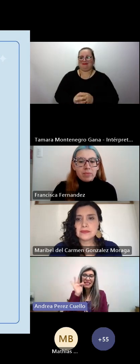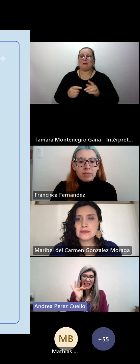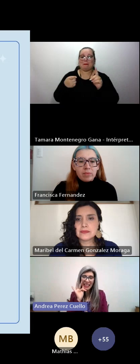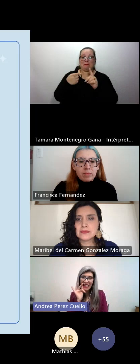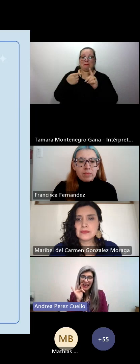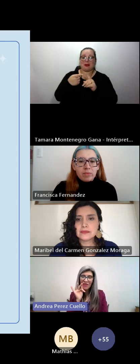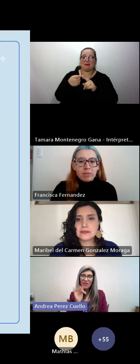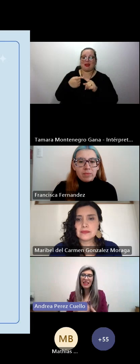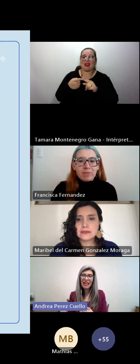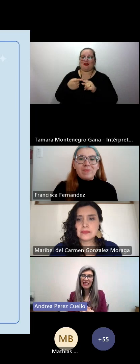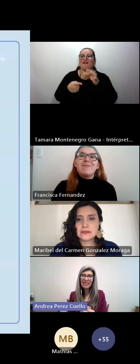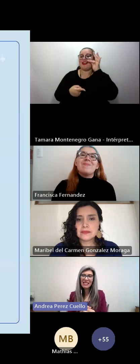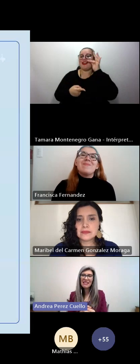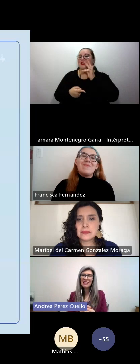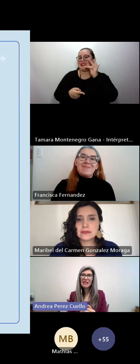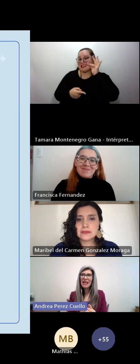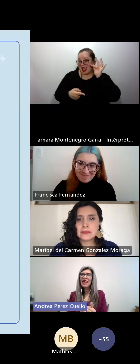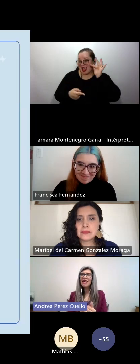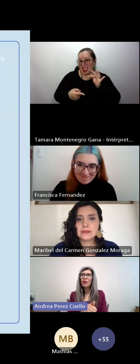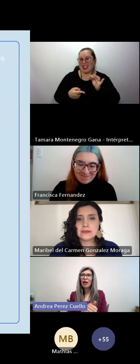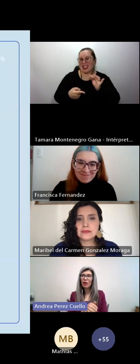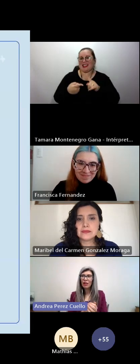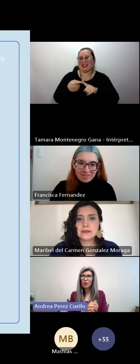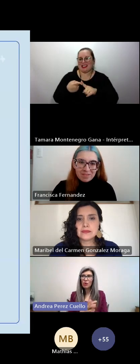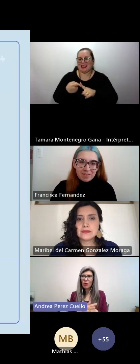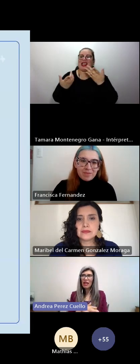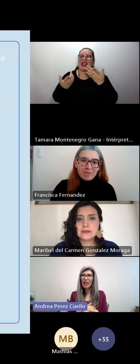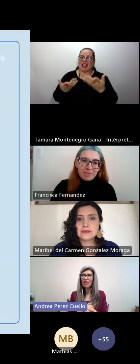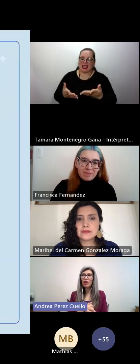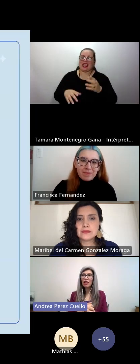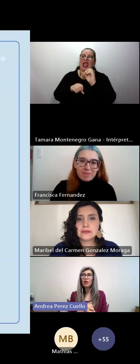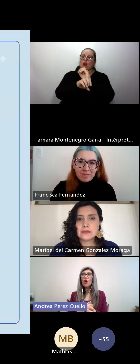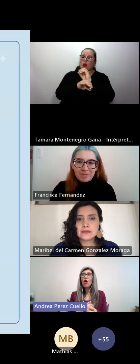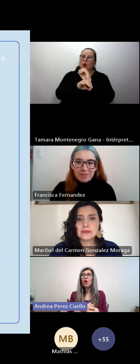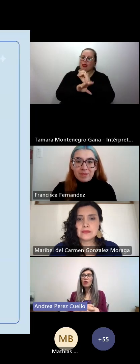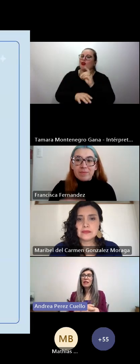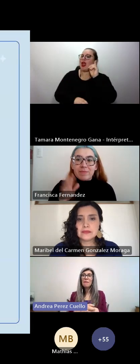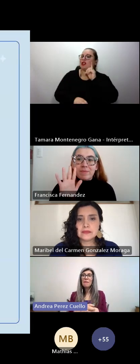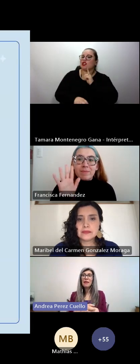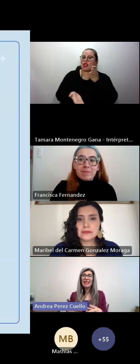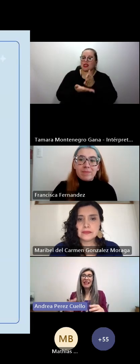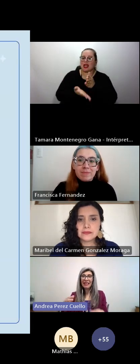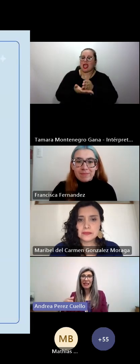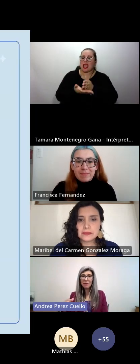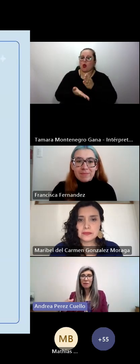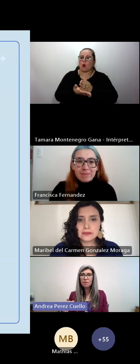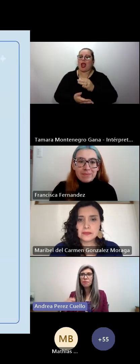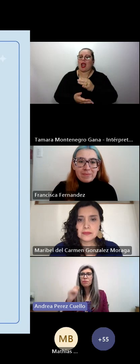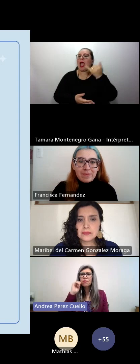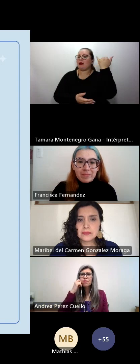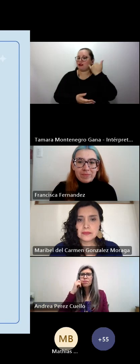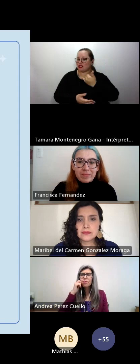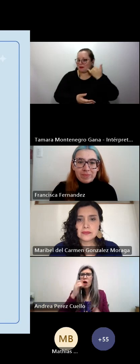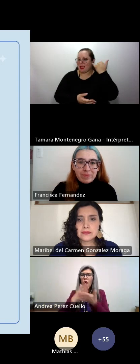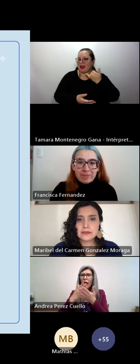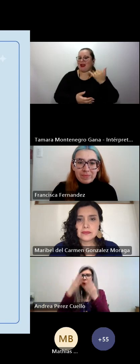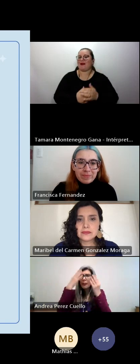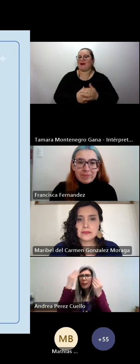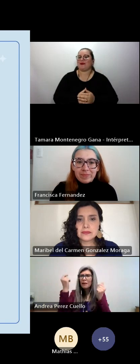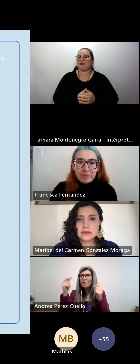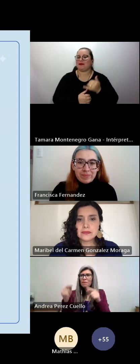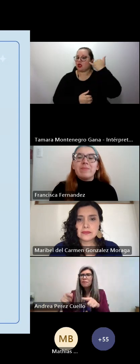parte, Francisca Fernández, ella es educadora sorda del Colegio José Miguel Carrera